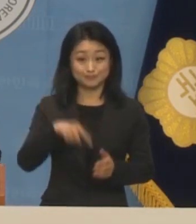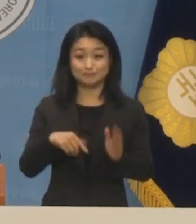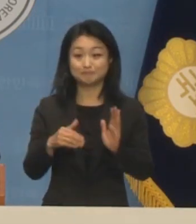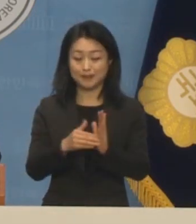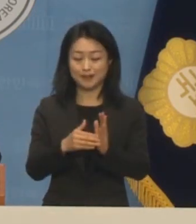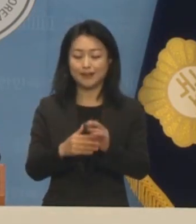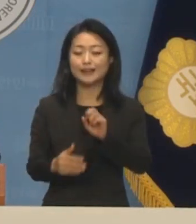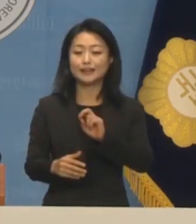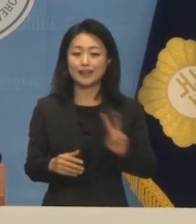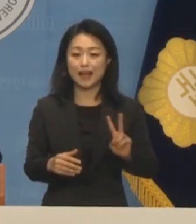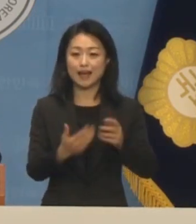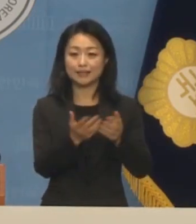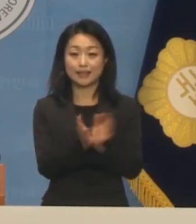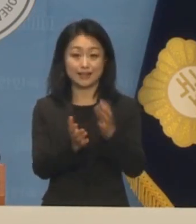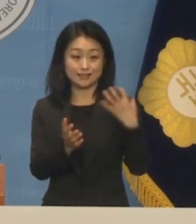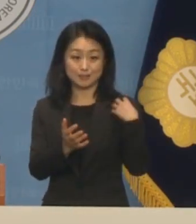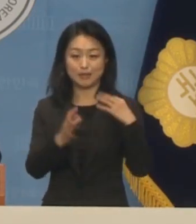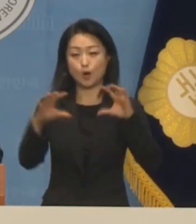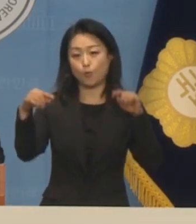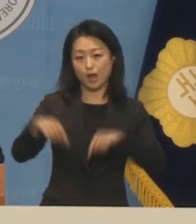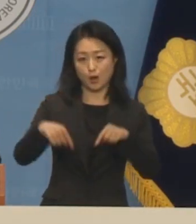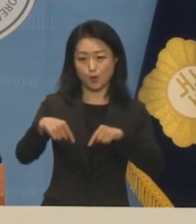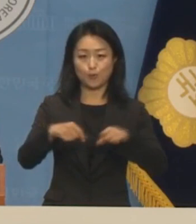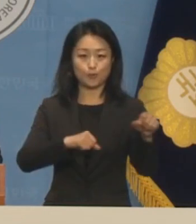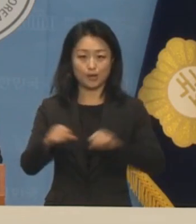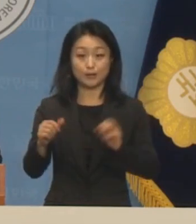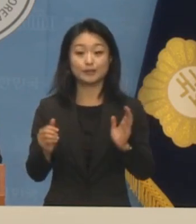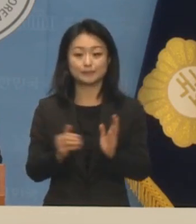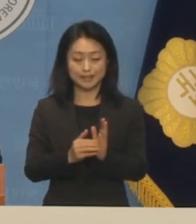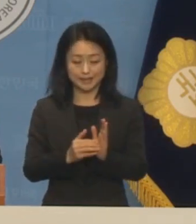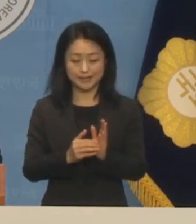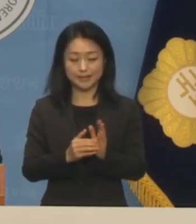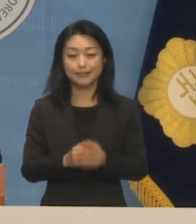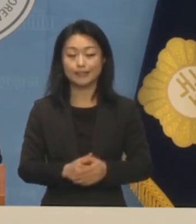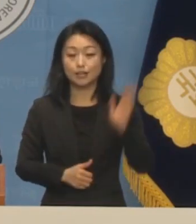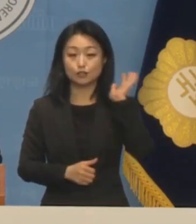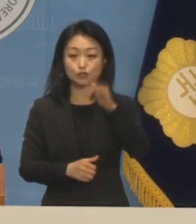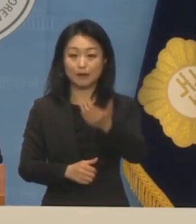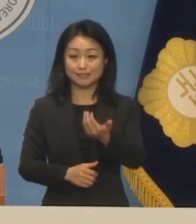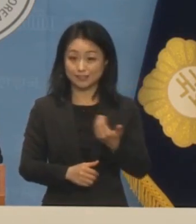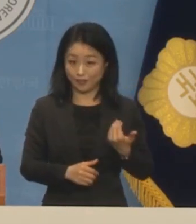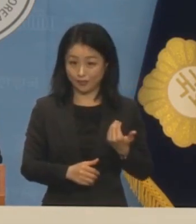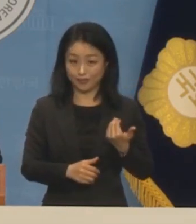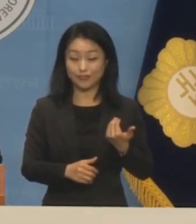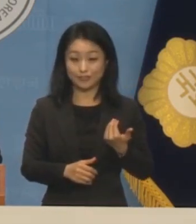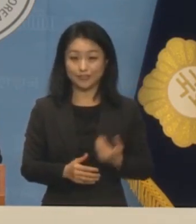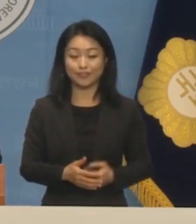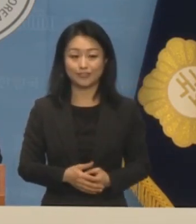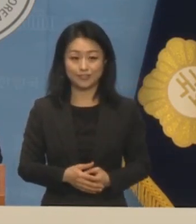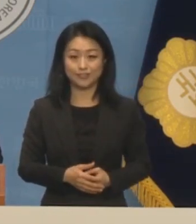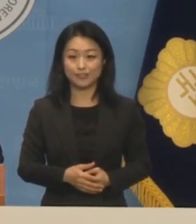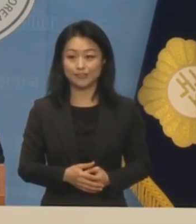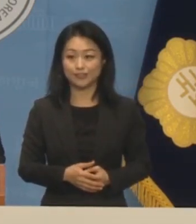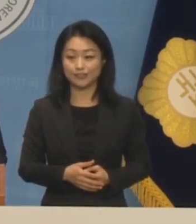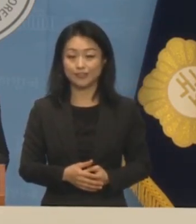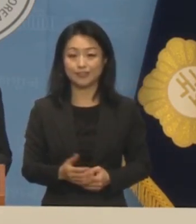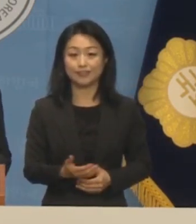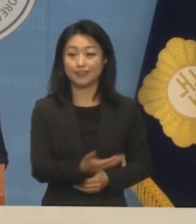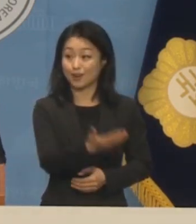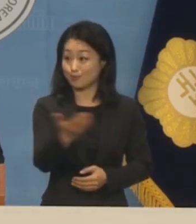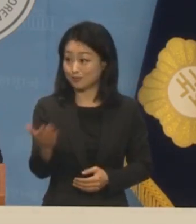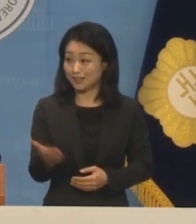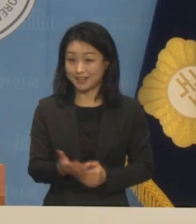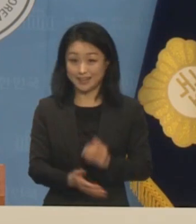야당 외교를 펼치고 돌아왔습니다. 출발하기 전에 이 자리에서 취지 말씀을